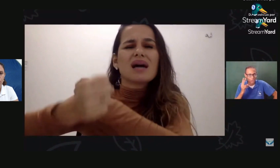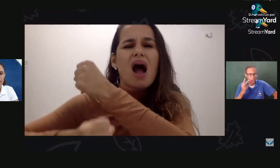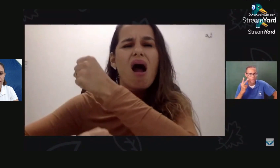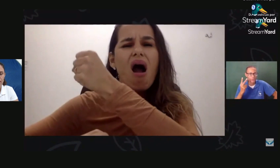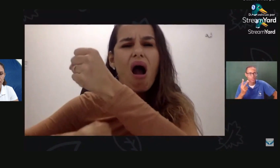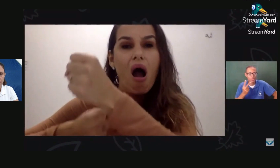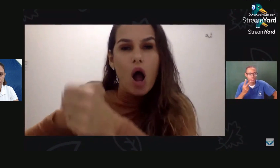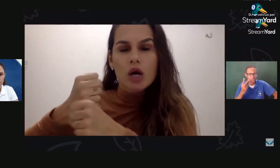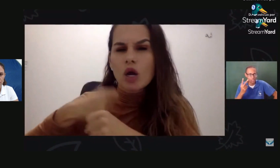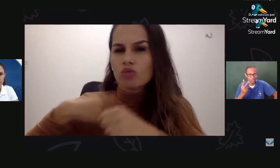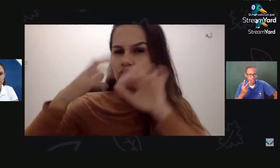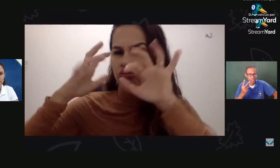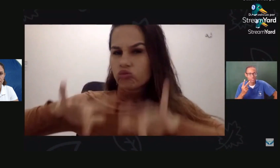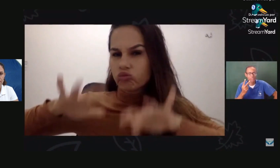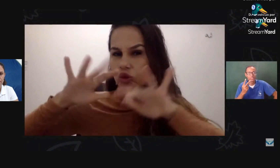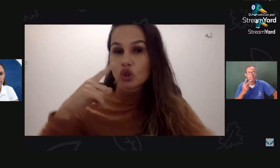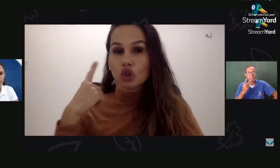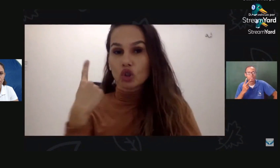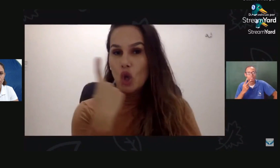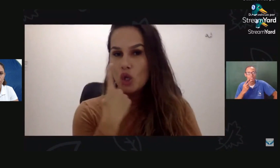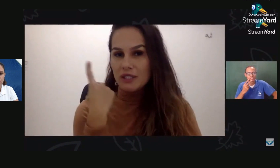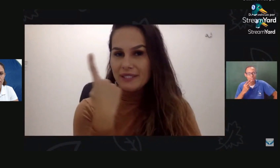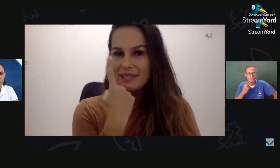Foram 2 anos,